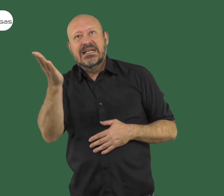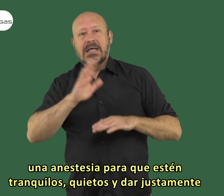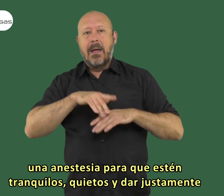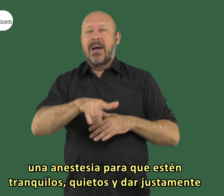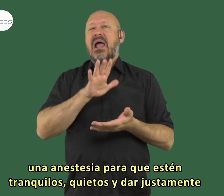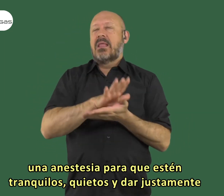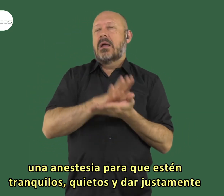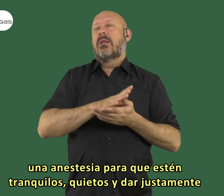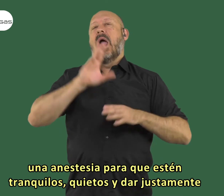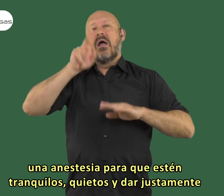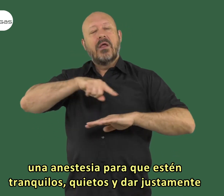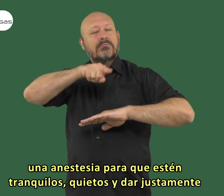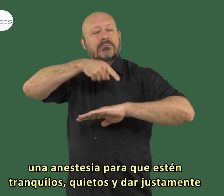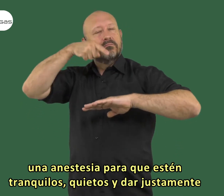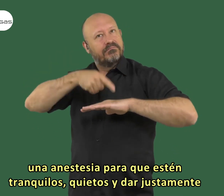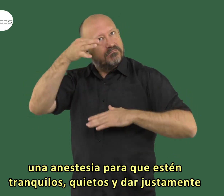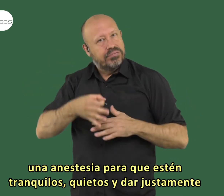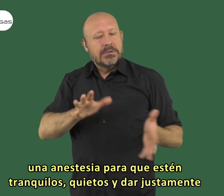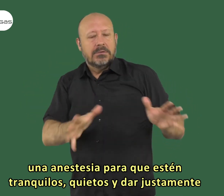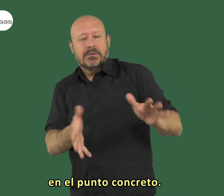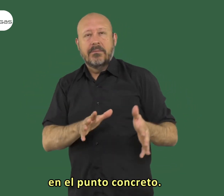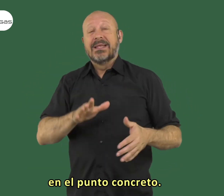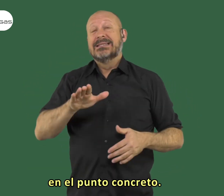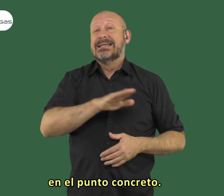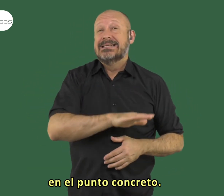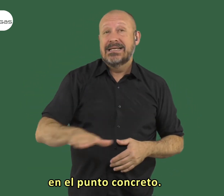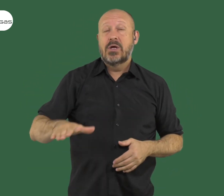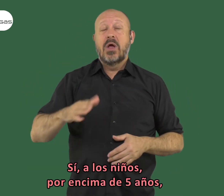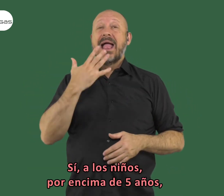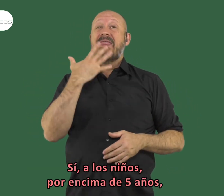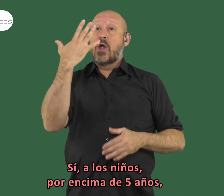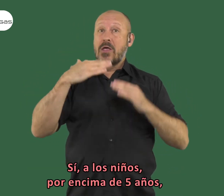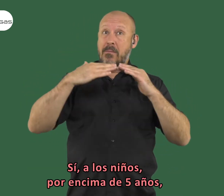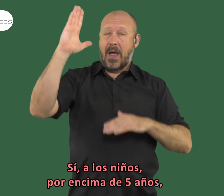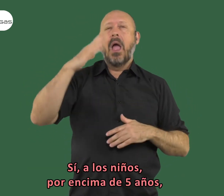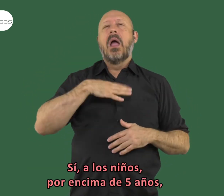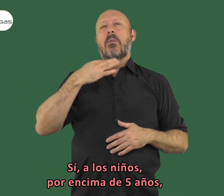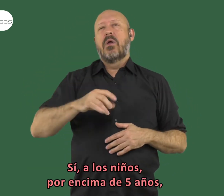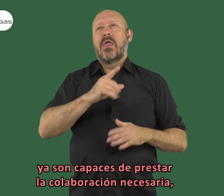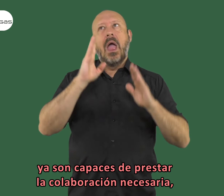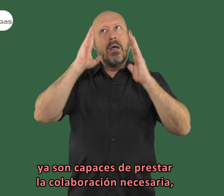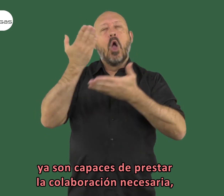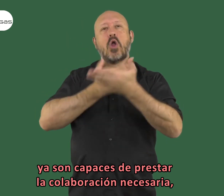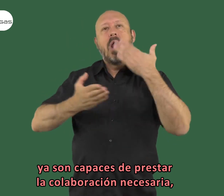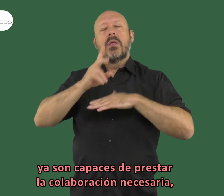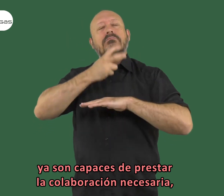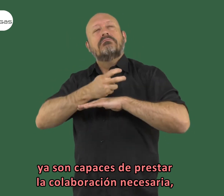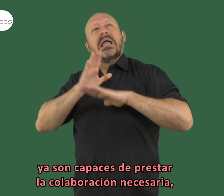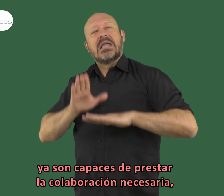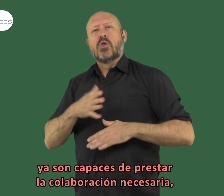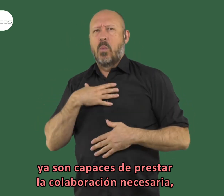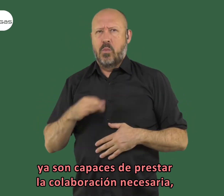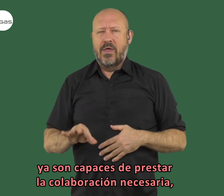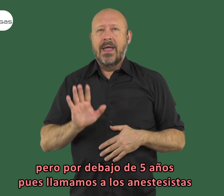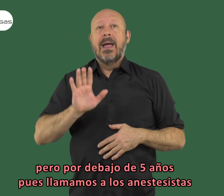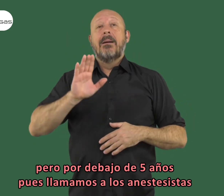poner una anestesia para que estén tranquilos y dar justamente en el punto concreto. Sí, a los niños por encima de 5 años ya son capaces de prestar la